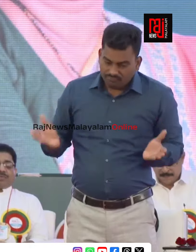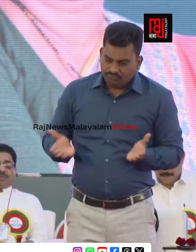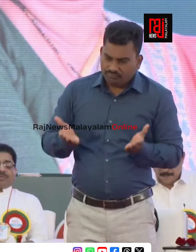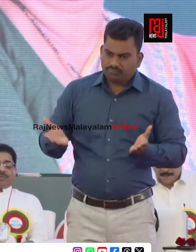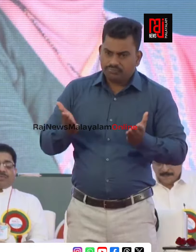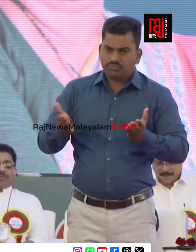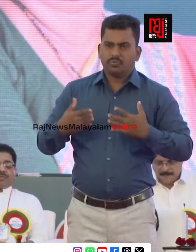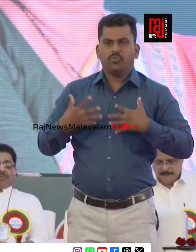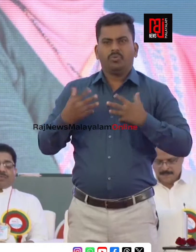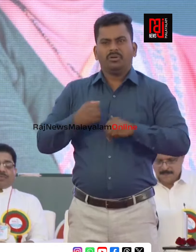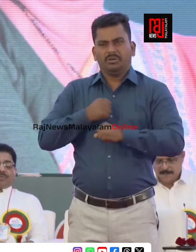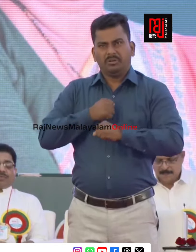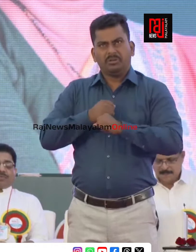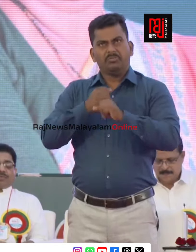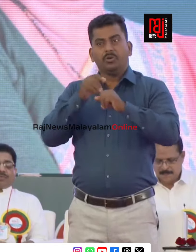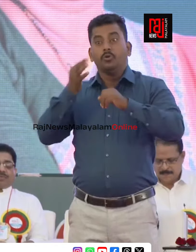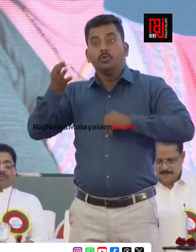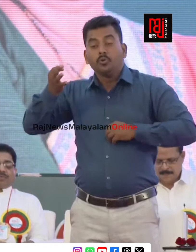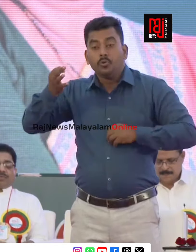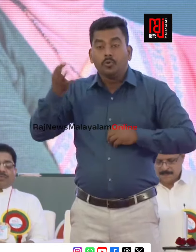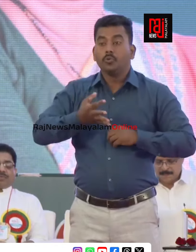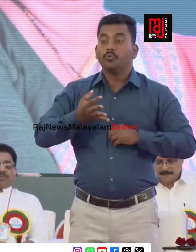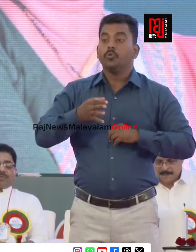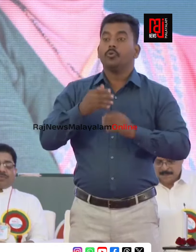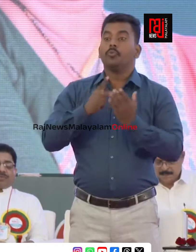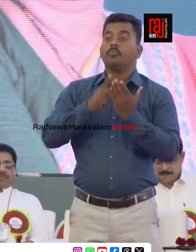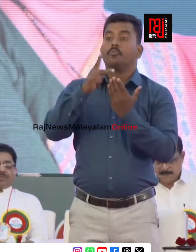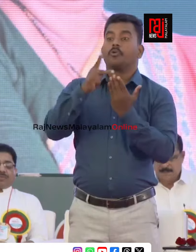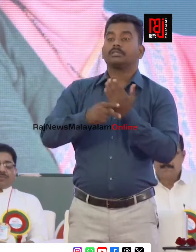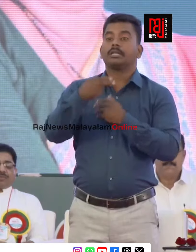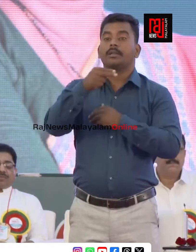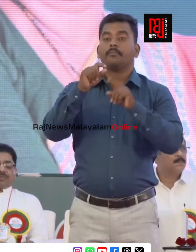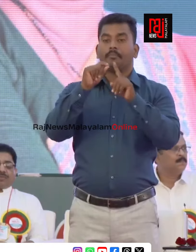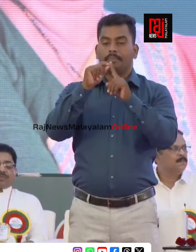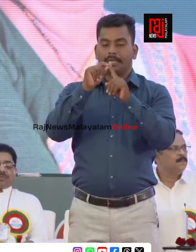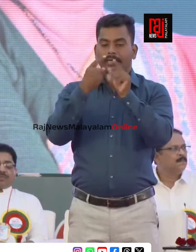വിധത്തിലാണ് പ്രചോദനം എന്ന പുതിയ പദ്ധതി രൂപീകരിച്ചിട്ടുള്ളത്.